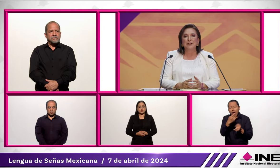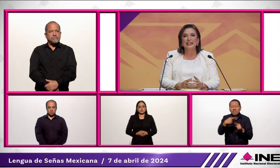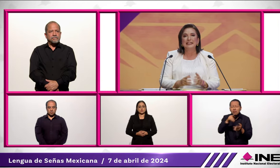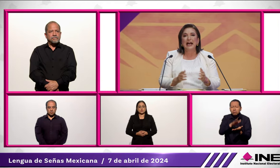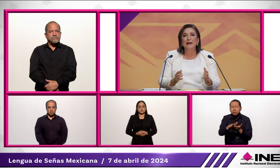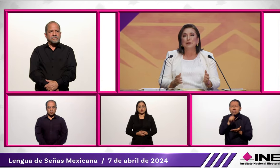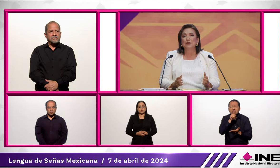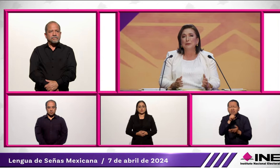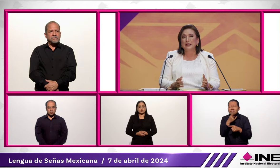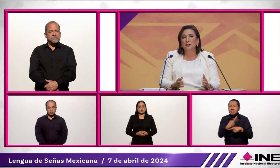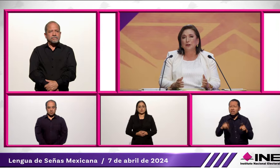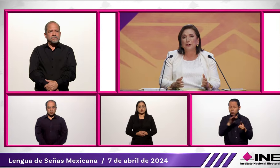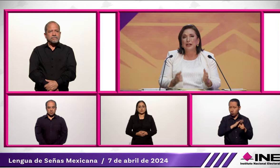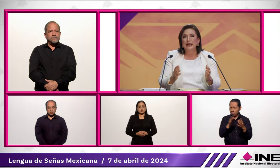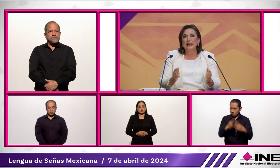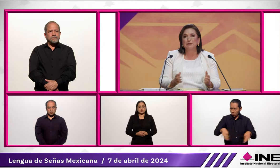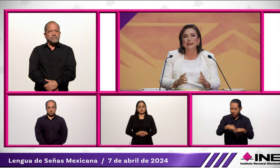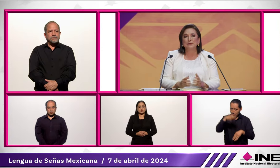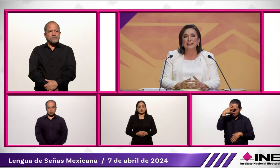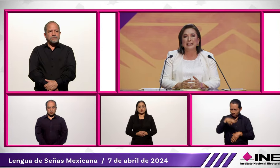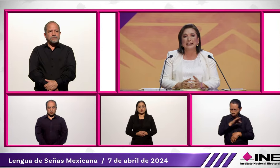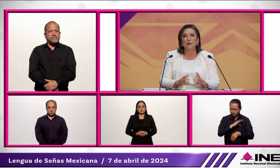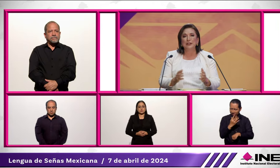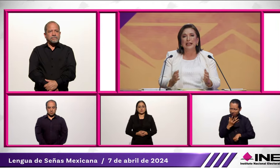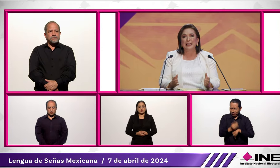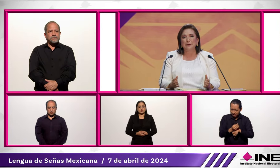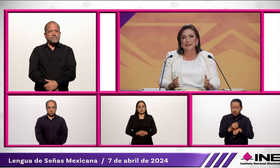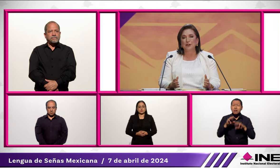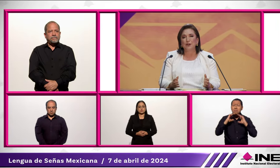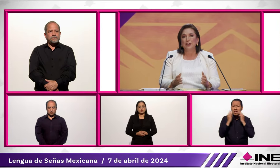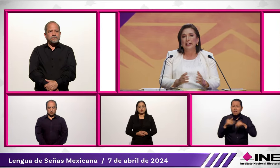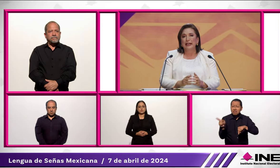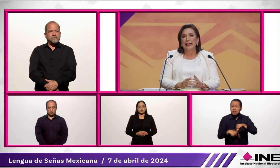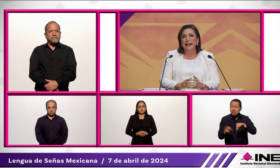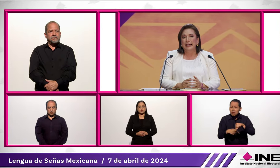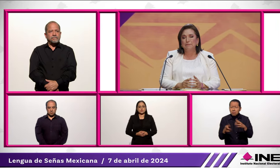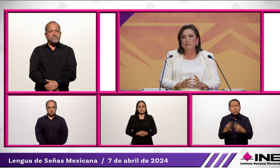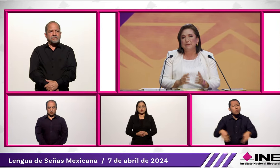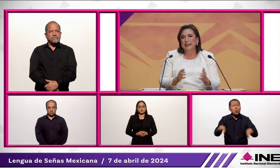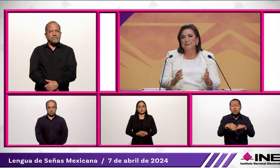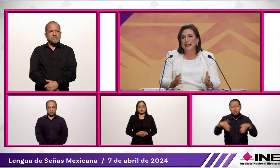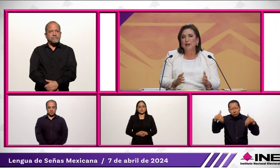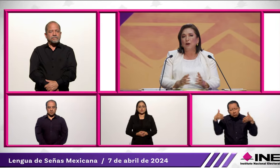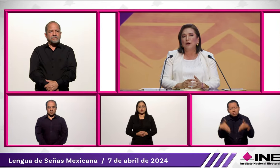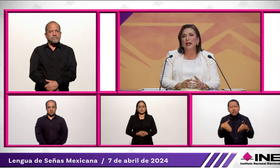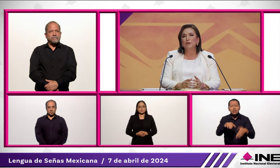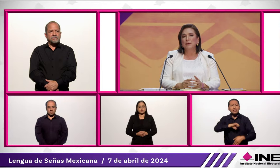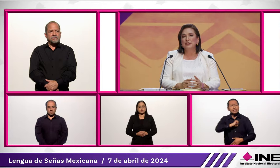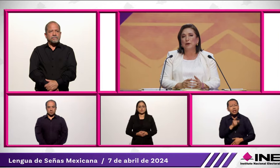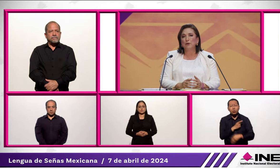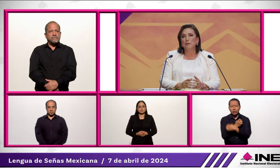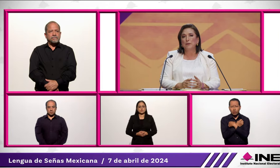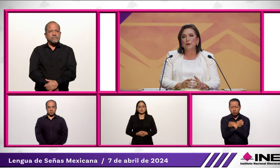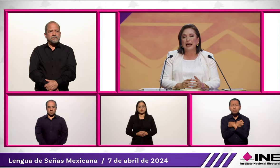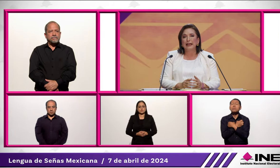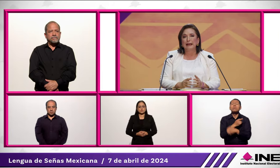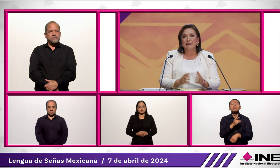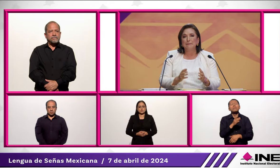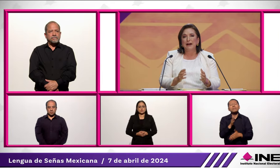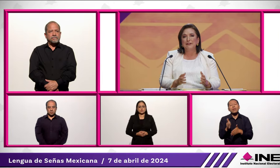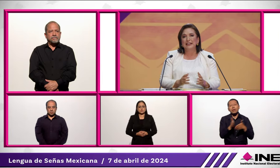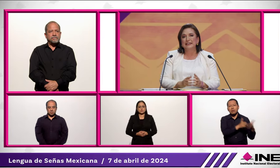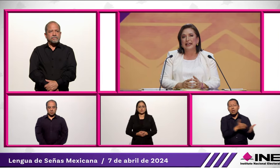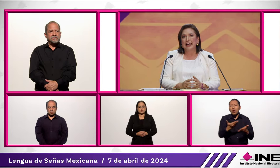fin a la violencia, pero sobre todo que le apostemos a la salud y a la educación. Te explico, el nuevo Seguro